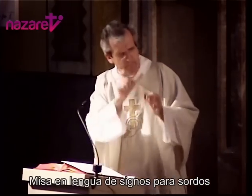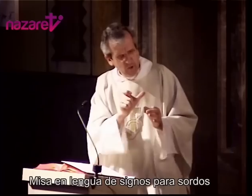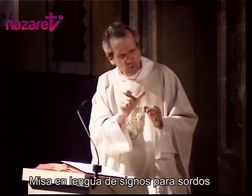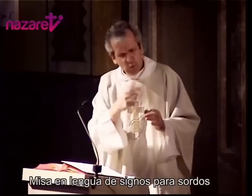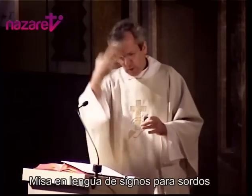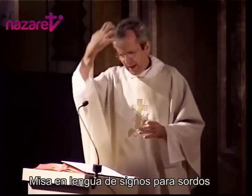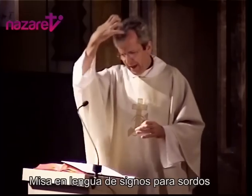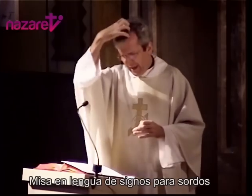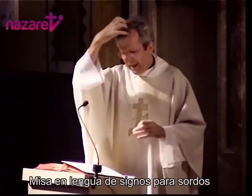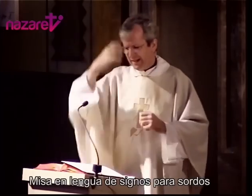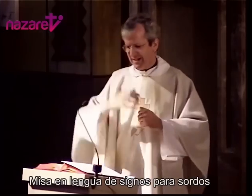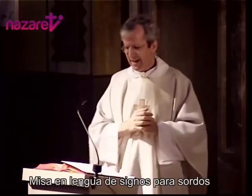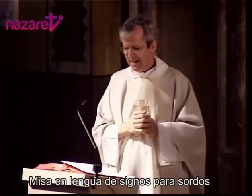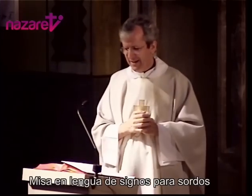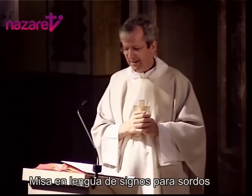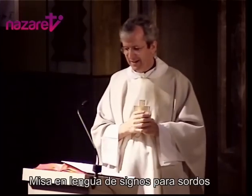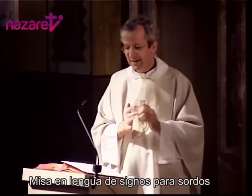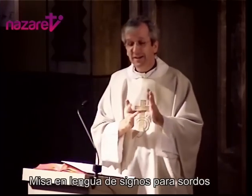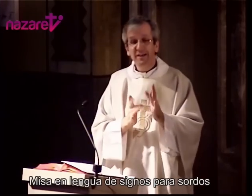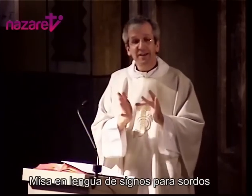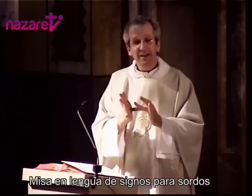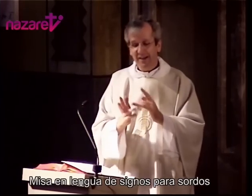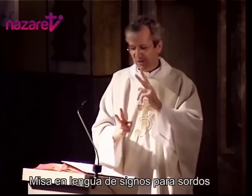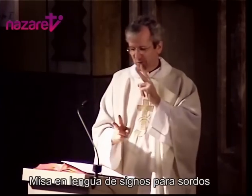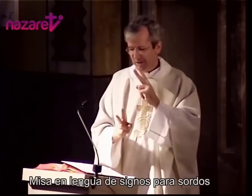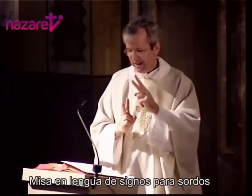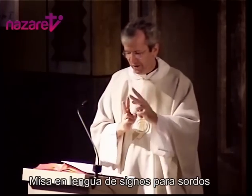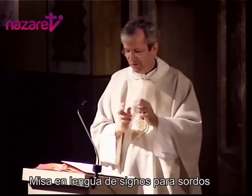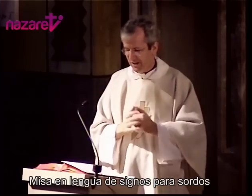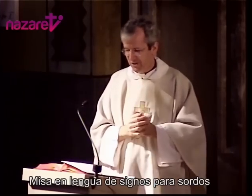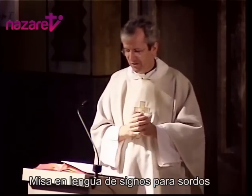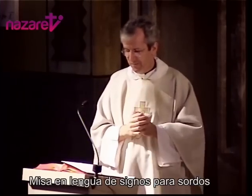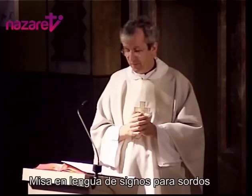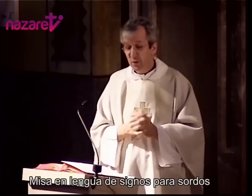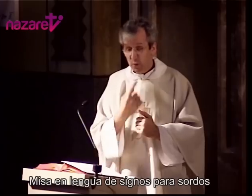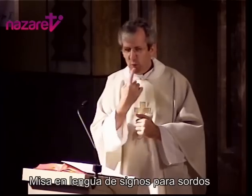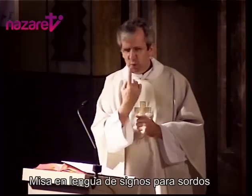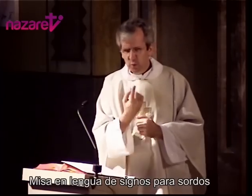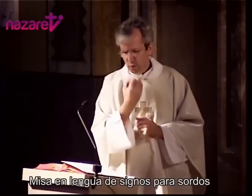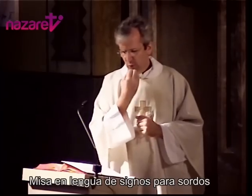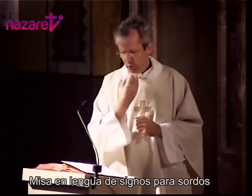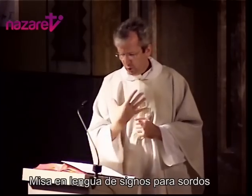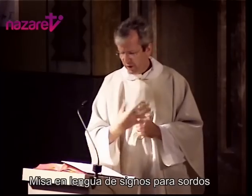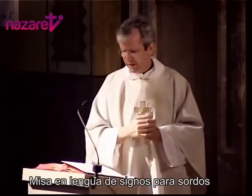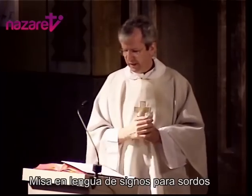pero tú eres rey. Jesús le contestó, tú lo dices,